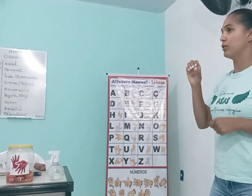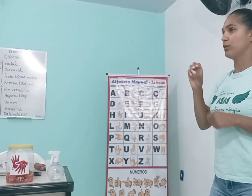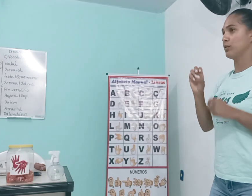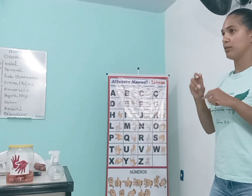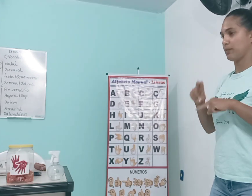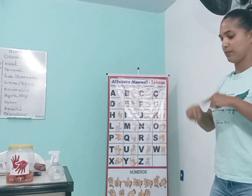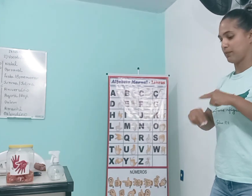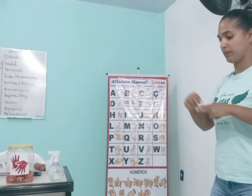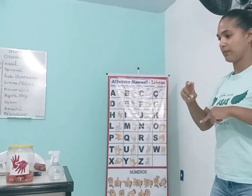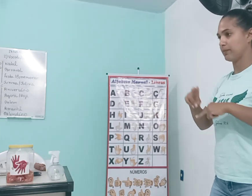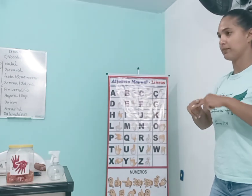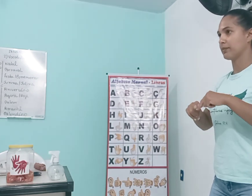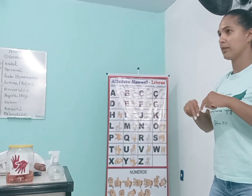junho,